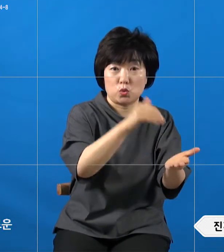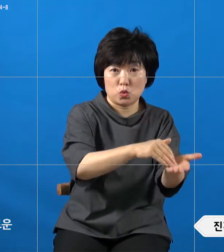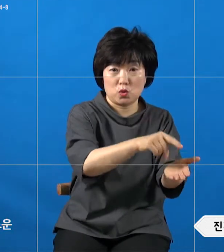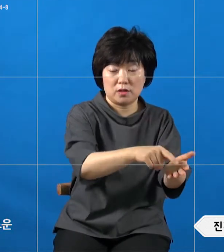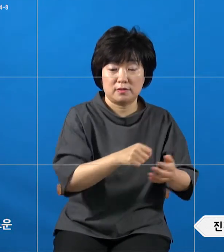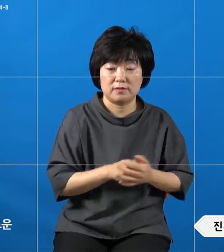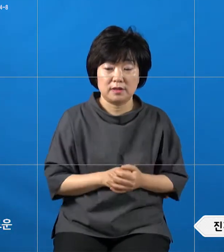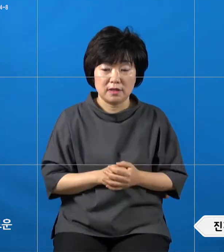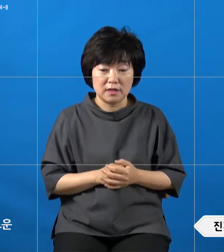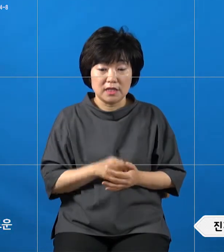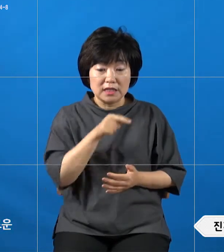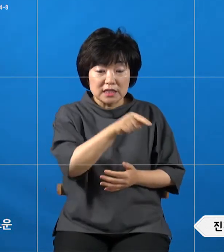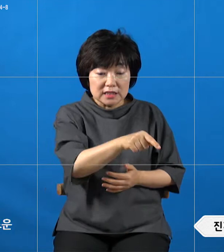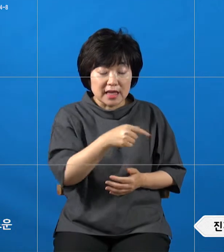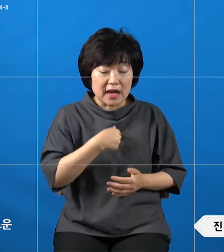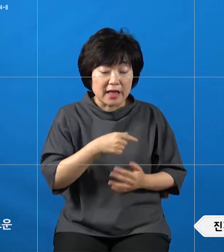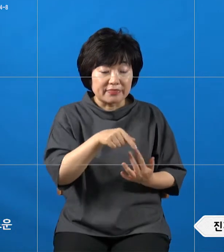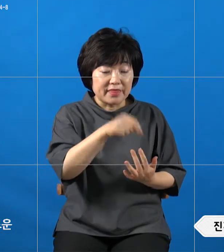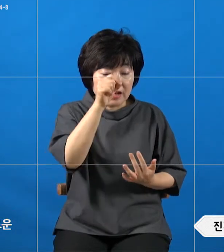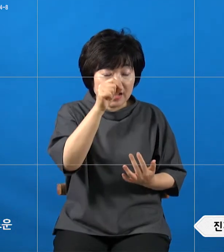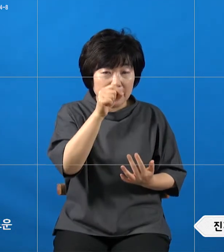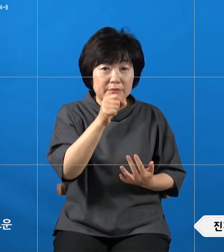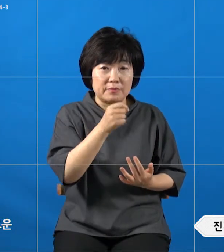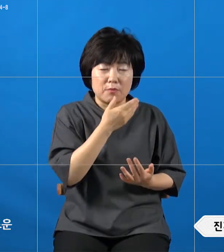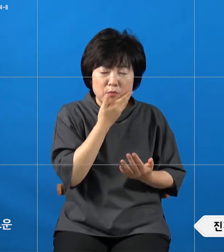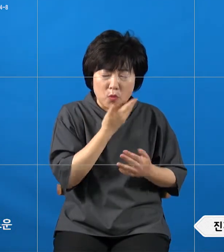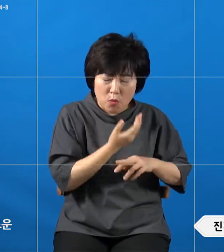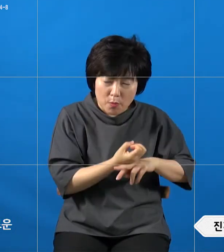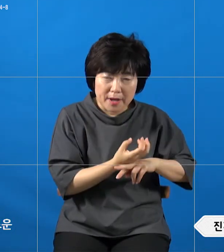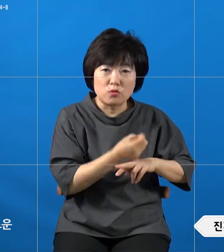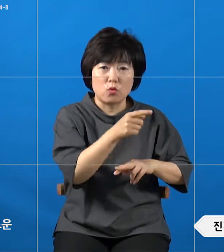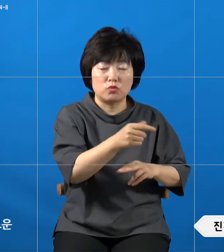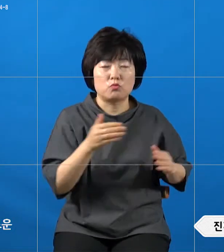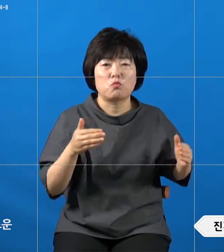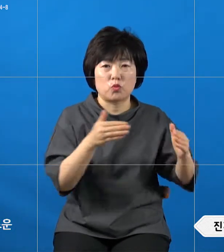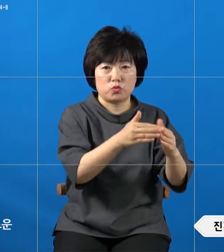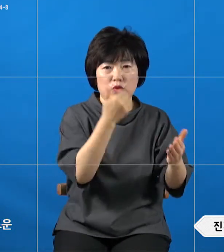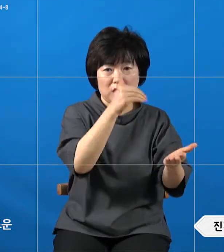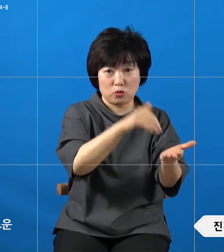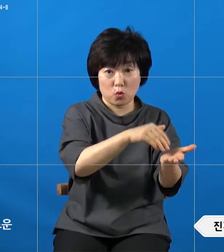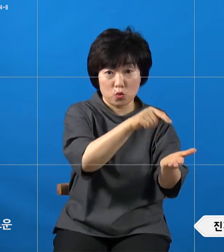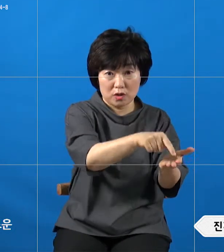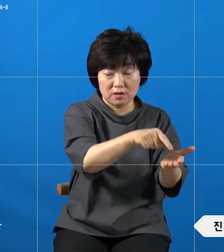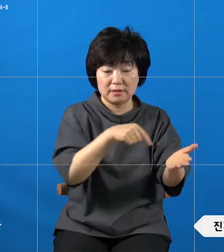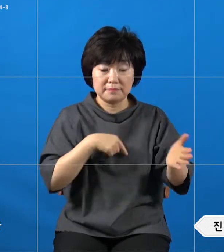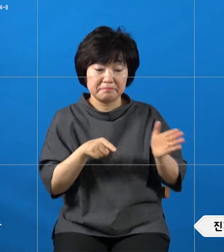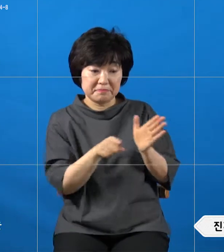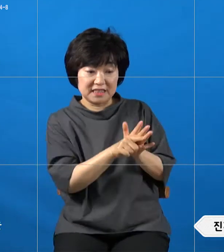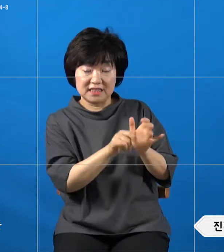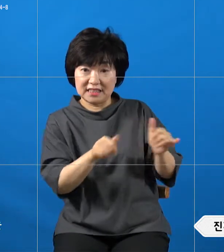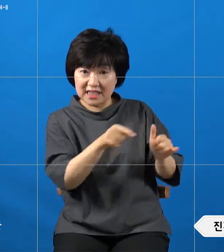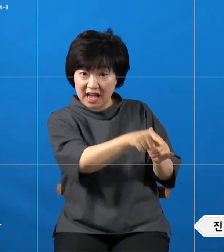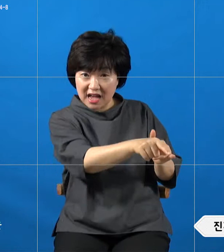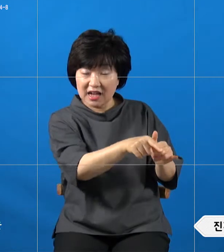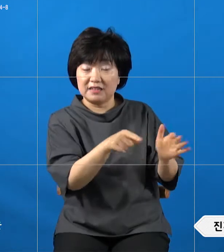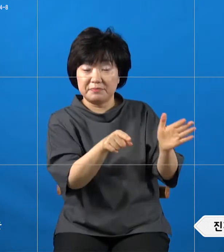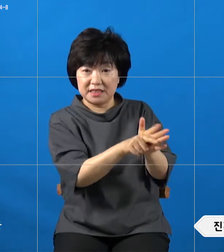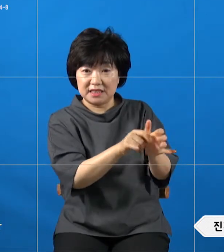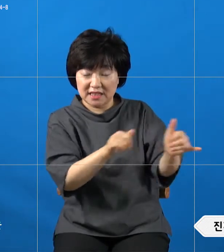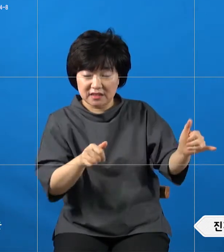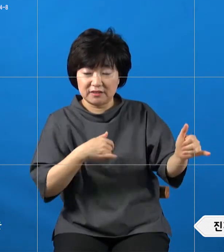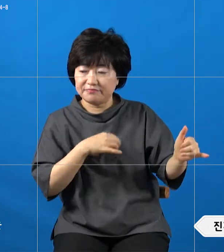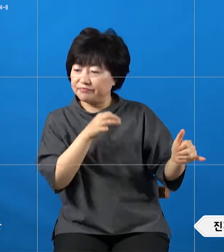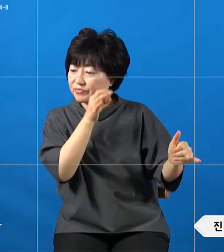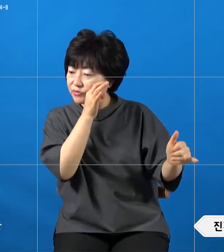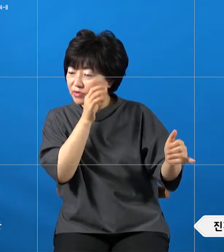내가 택한 보배로운 모퉁이 돌을 시온에 두노니 그를 믿는 자는 부끄러움을 당하지 아니하리라